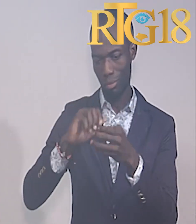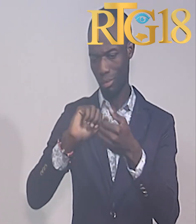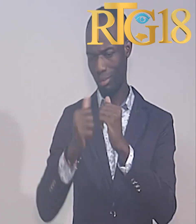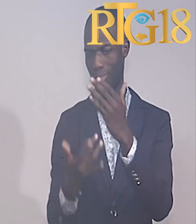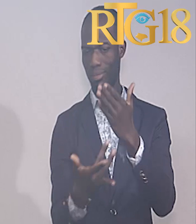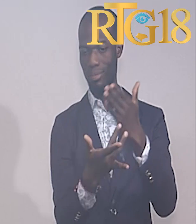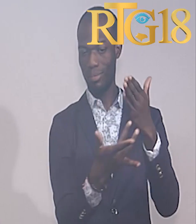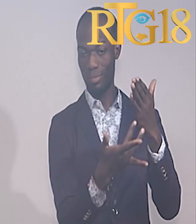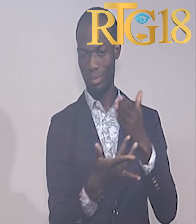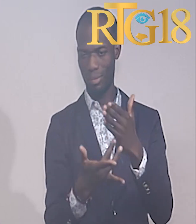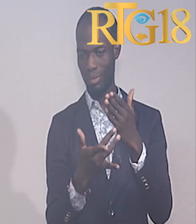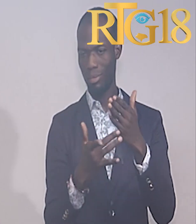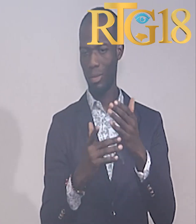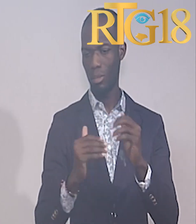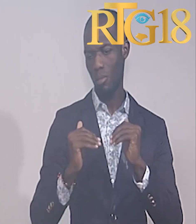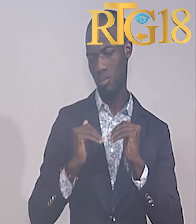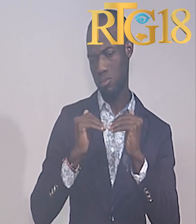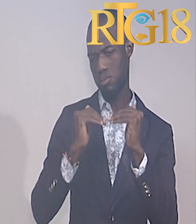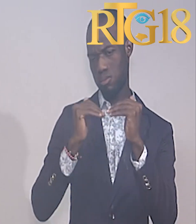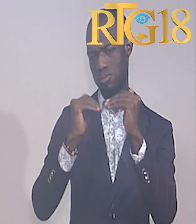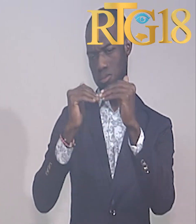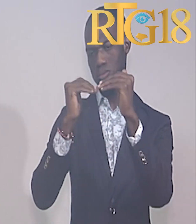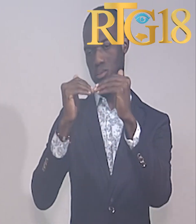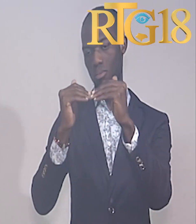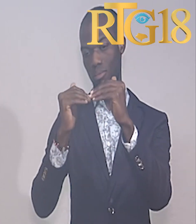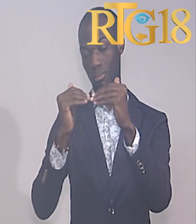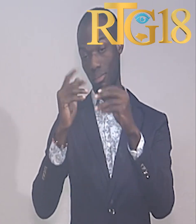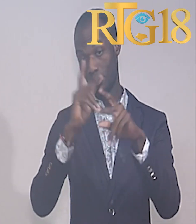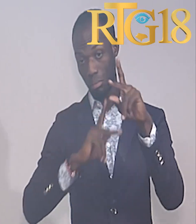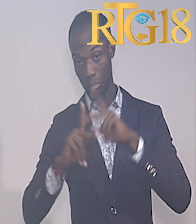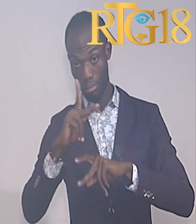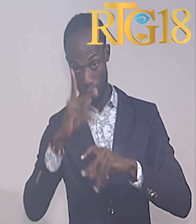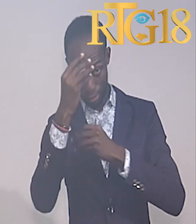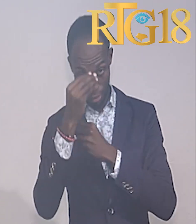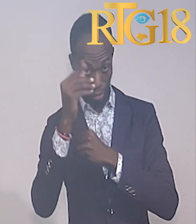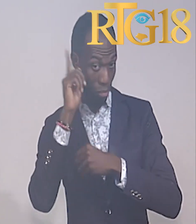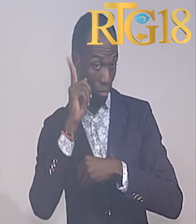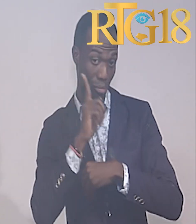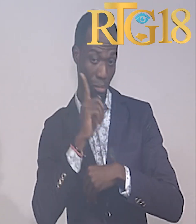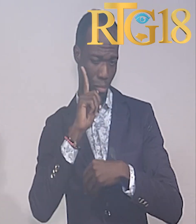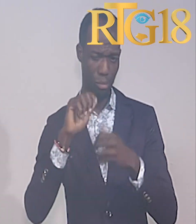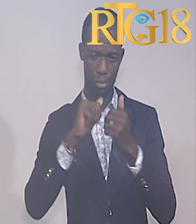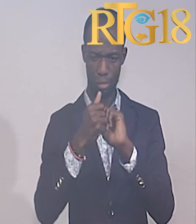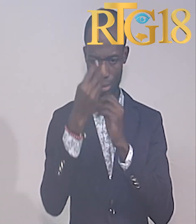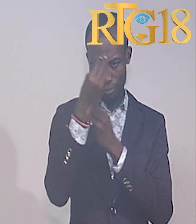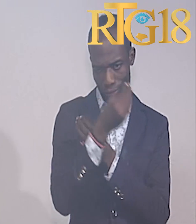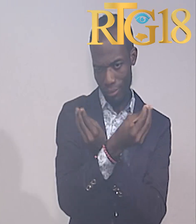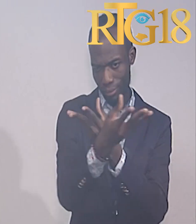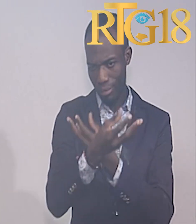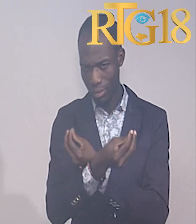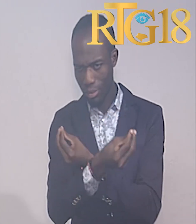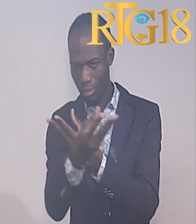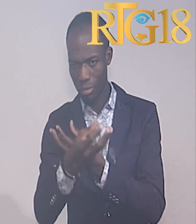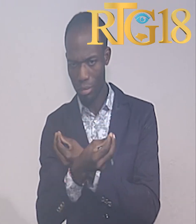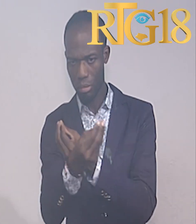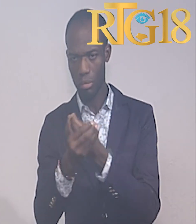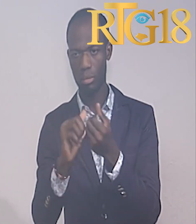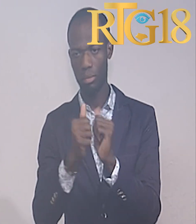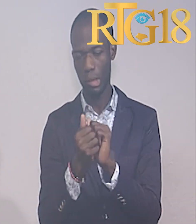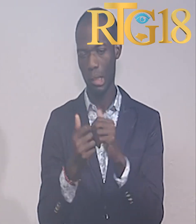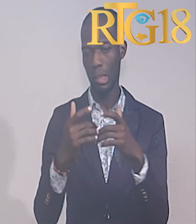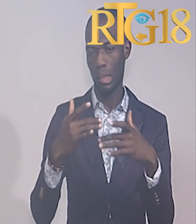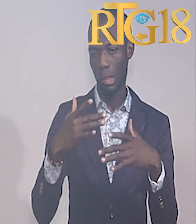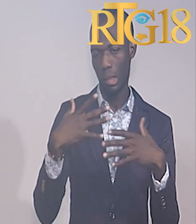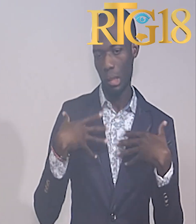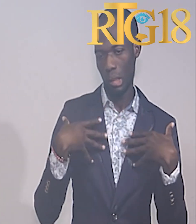technique, promouvoir et faciliter l'accès des personnes sourdes à l'information et aux soins de santé